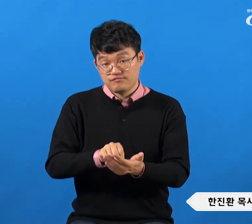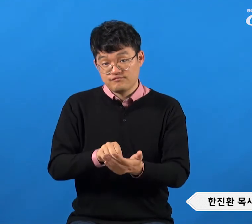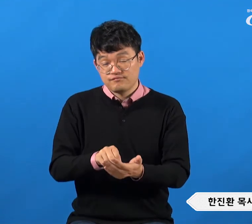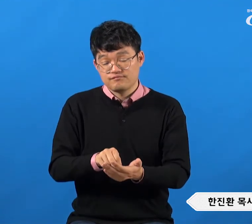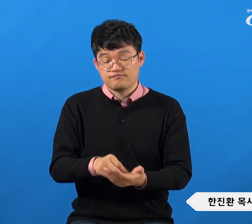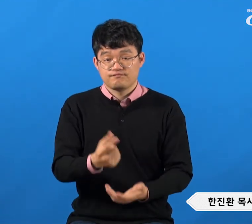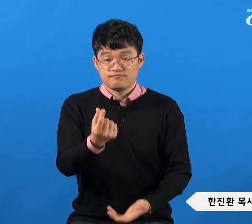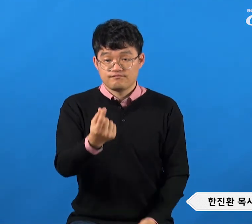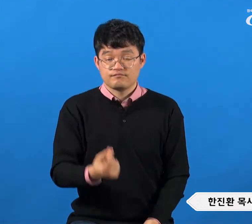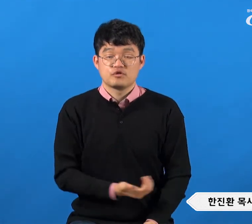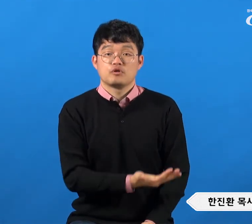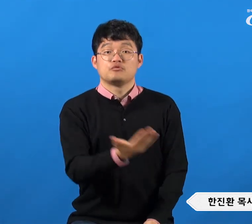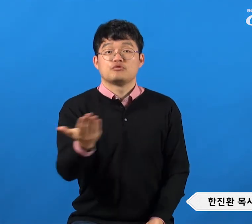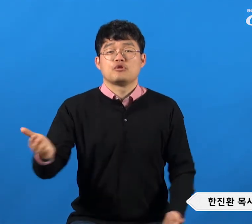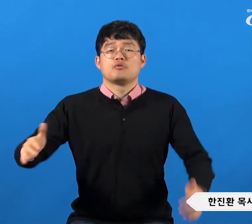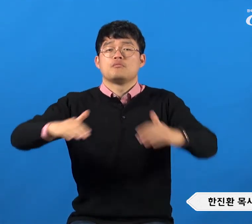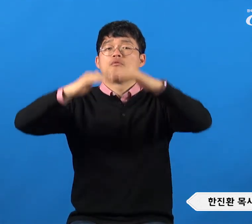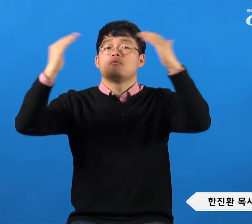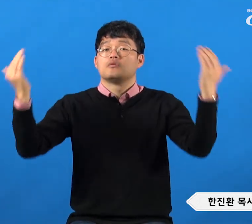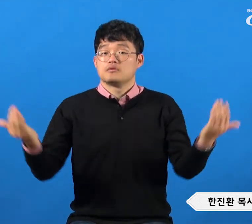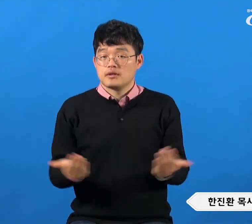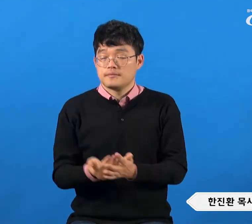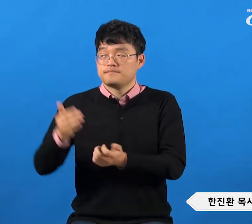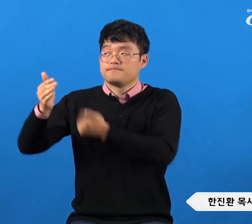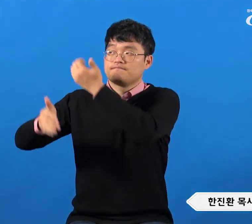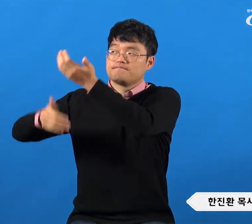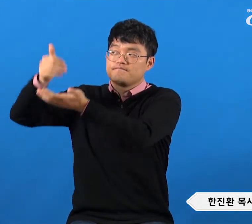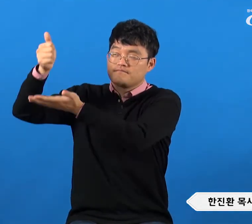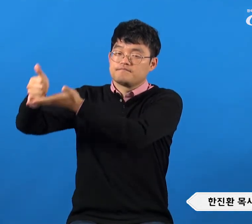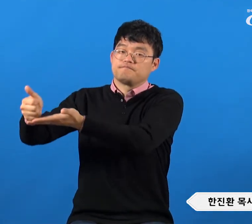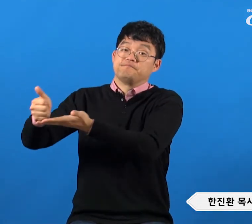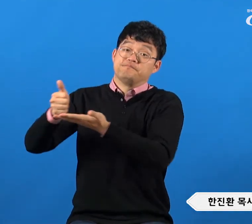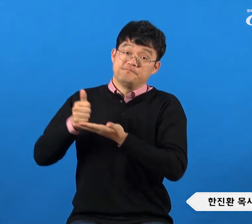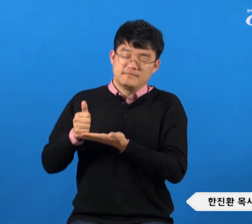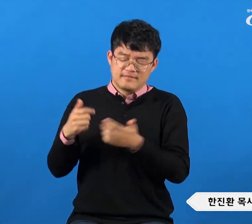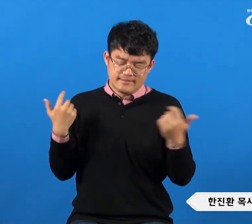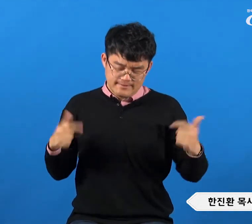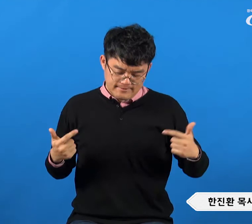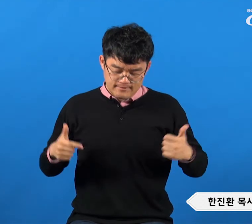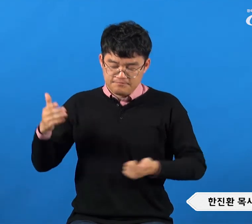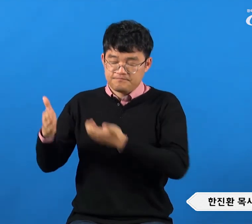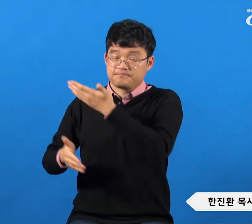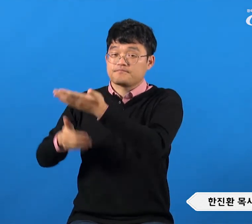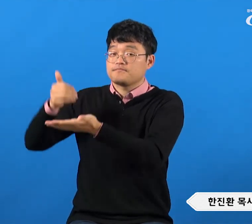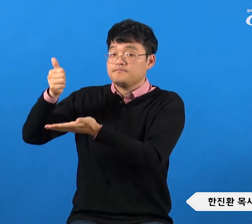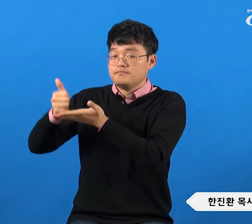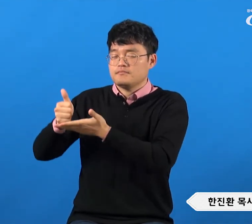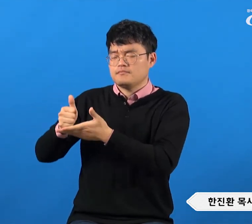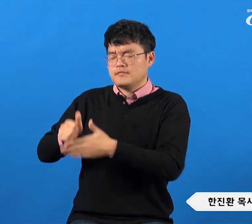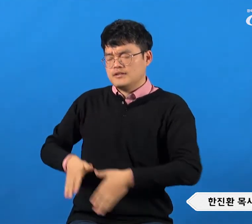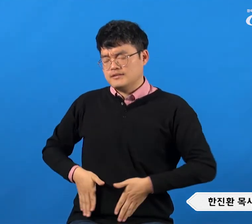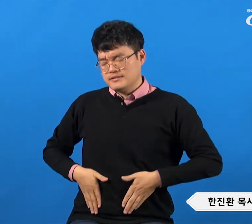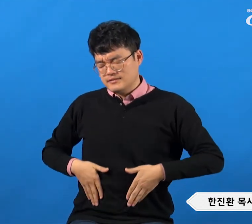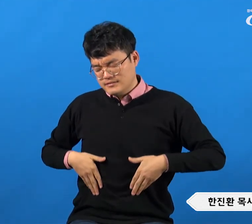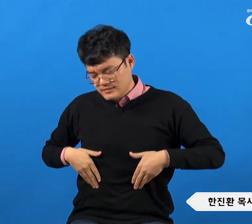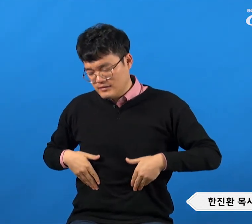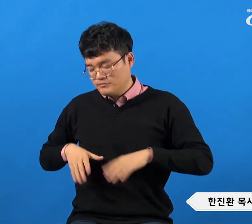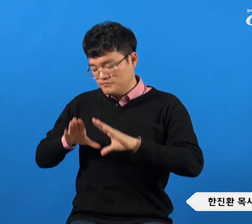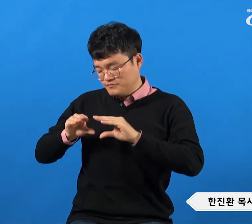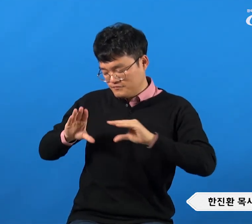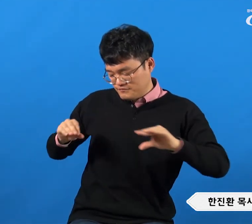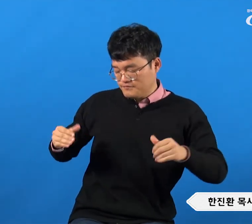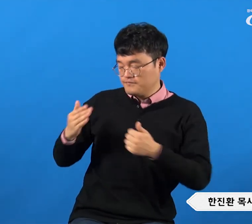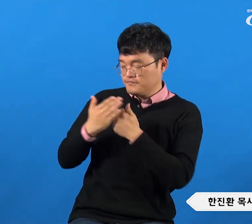아닙니까? 여러분, 모두가 정말 하나님을 모시고 늘 하나님의 포근한 손길을